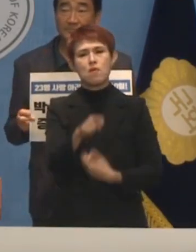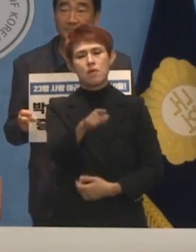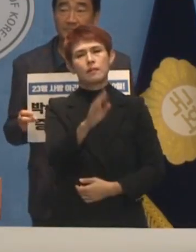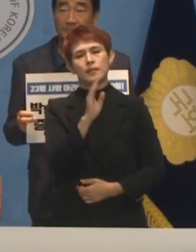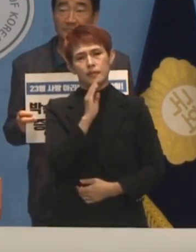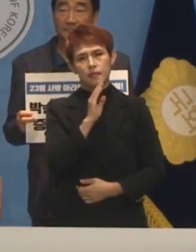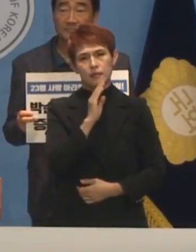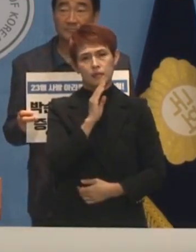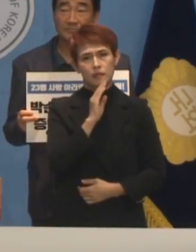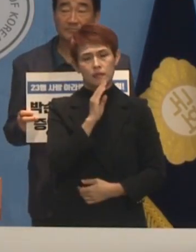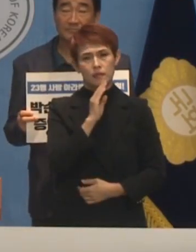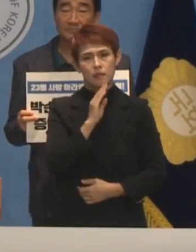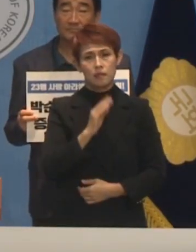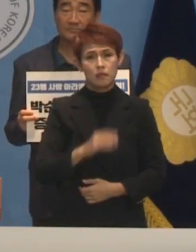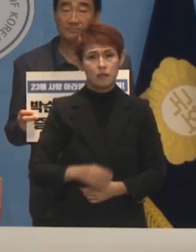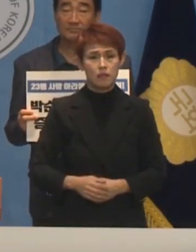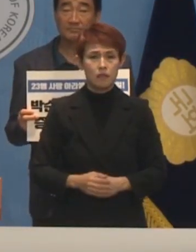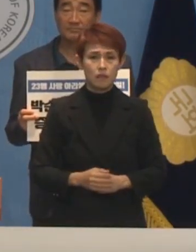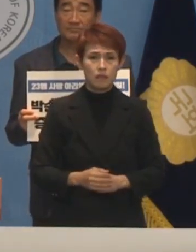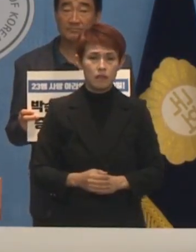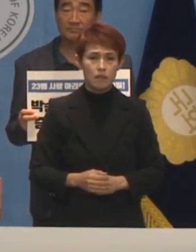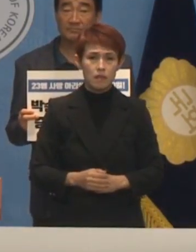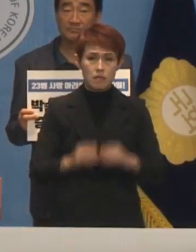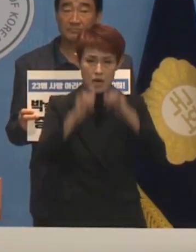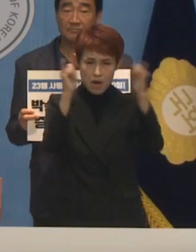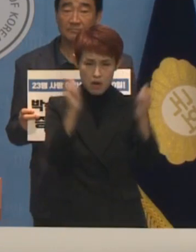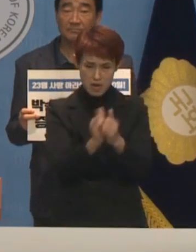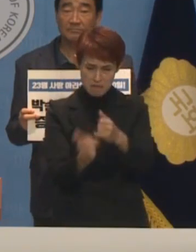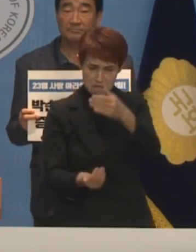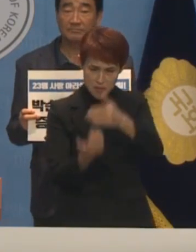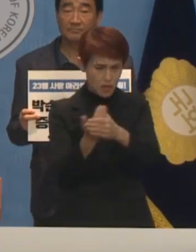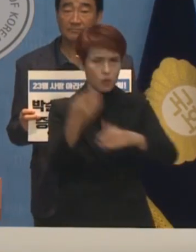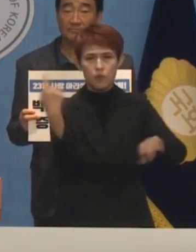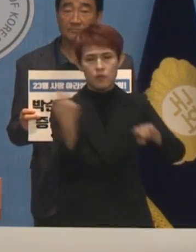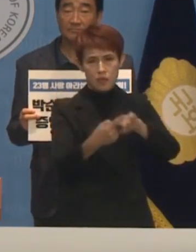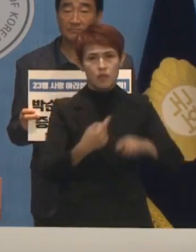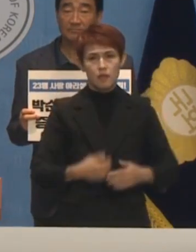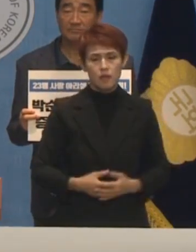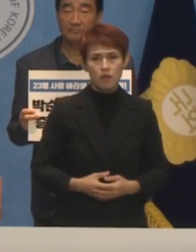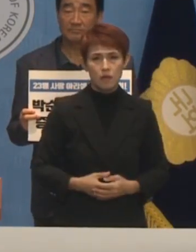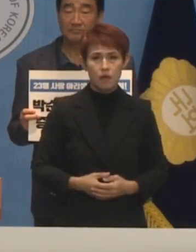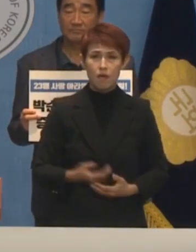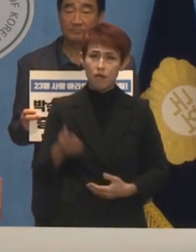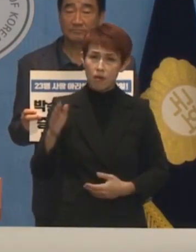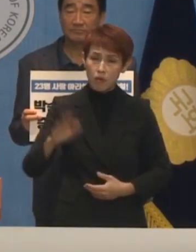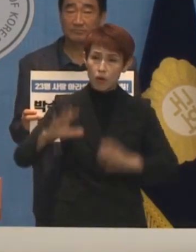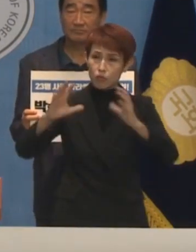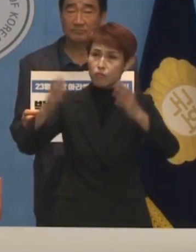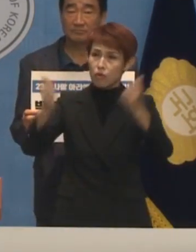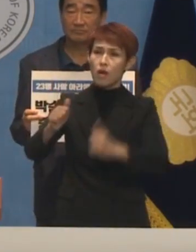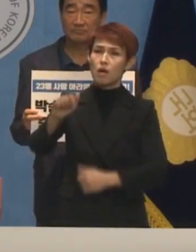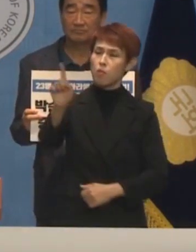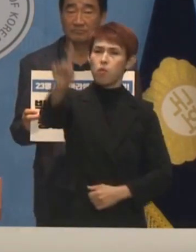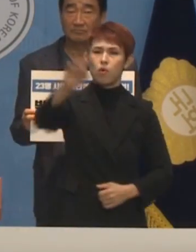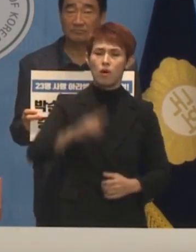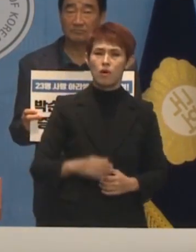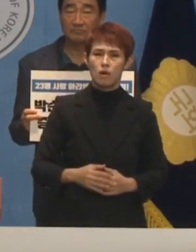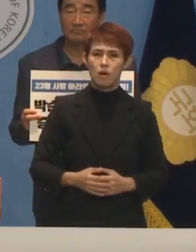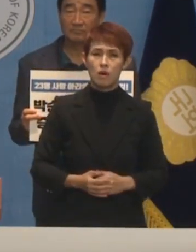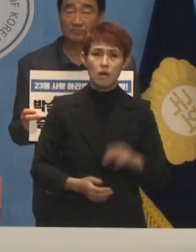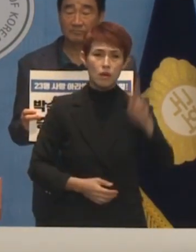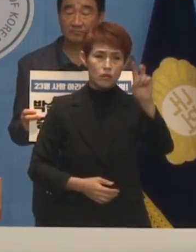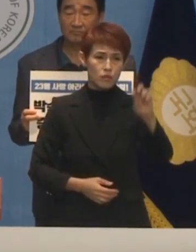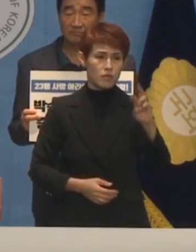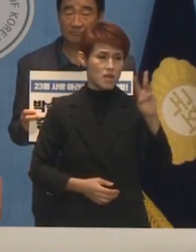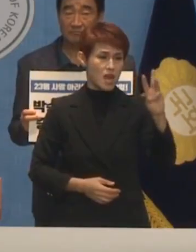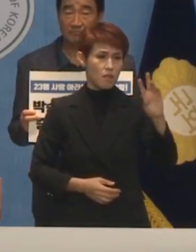온상이었고 인재였습니다. 사회적 참사였습니다. 그런데 국회가 이